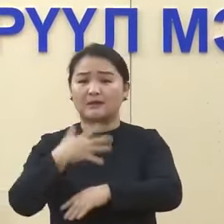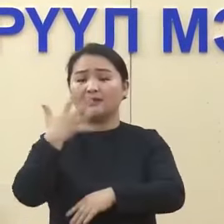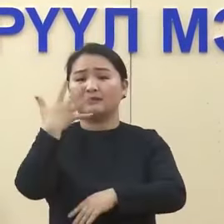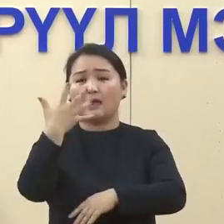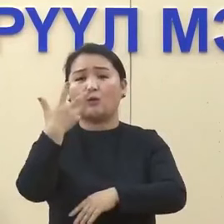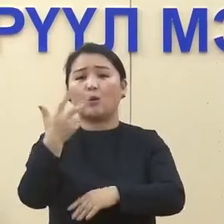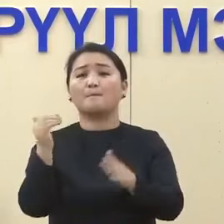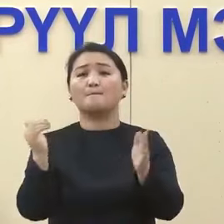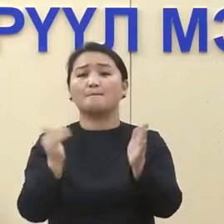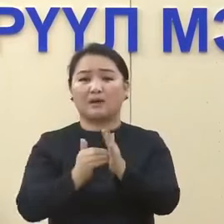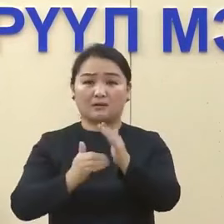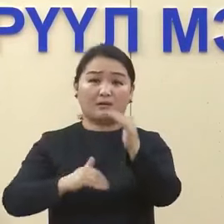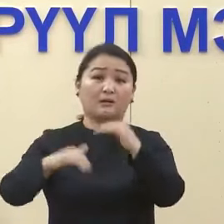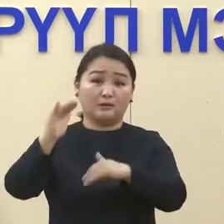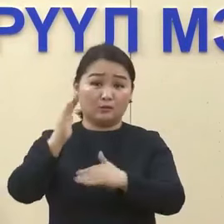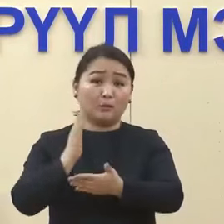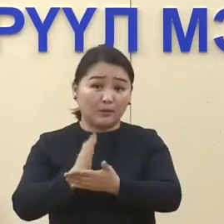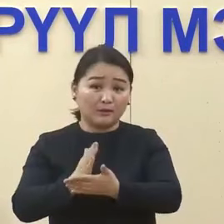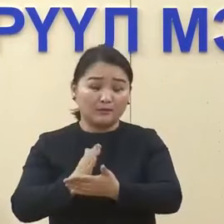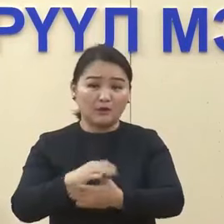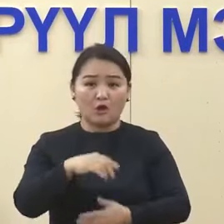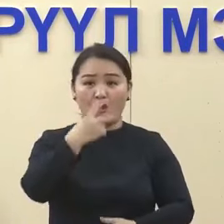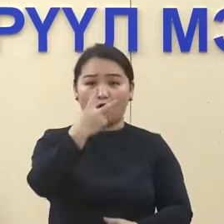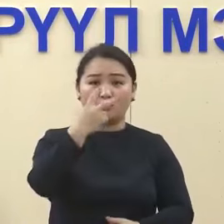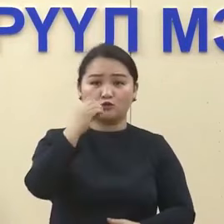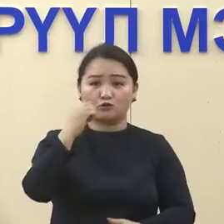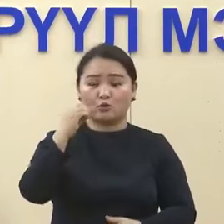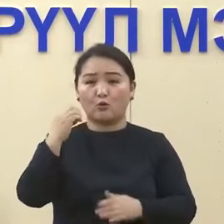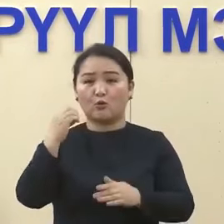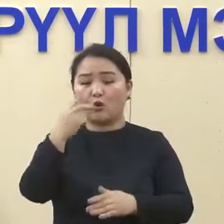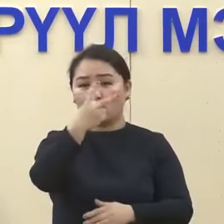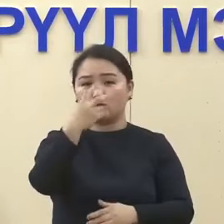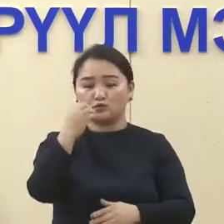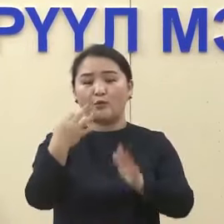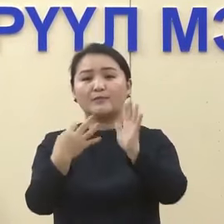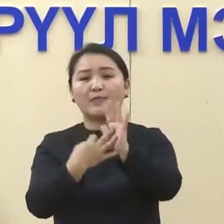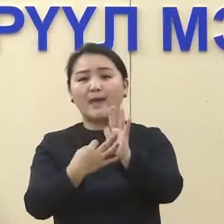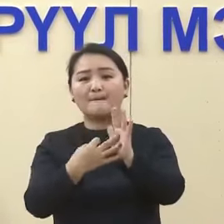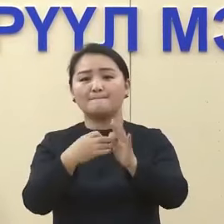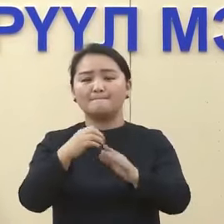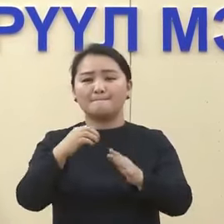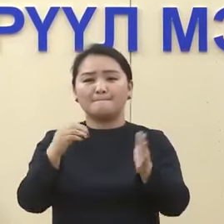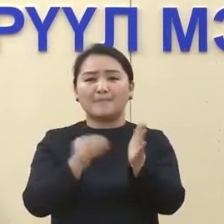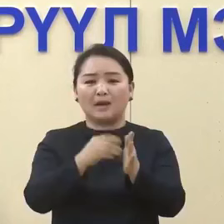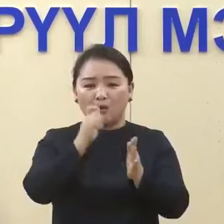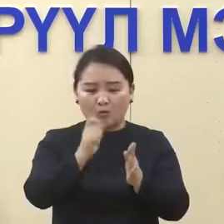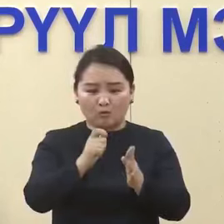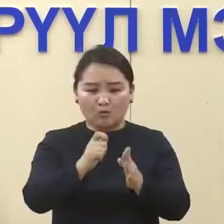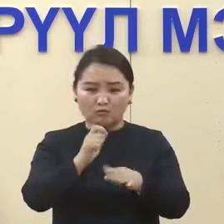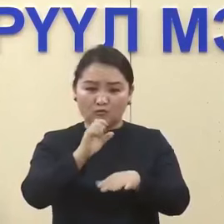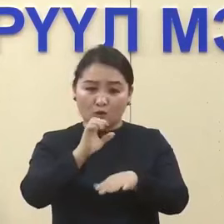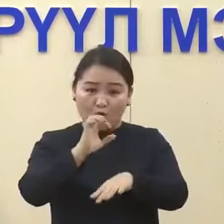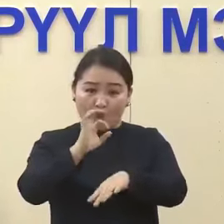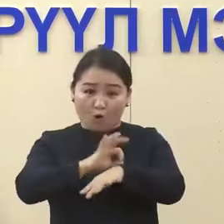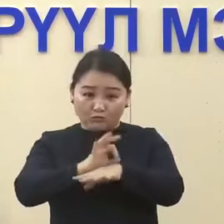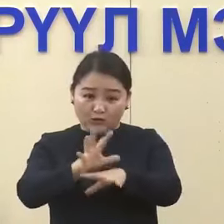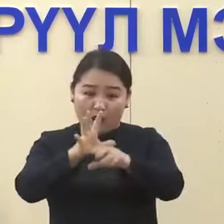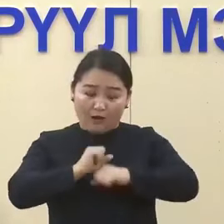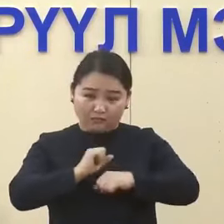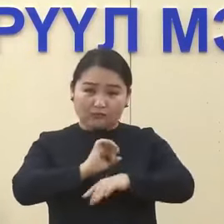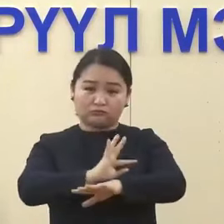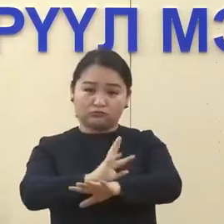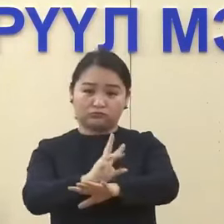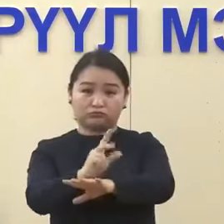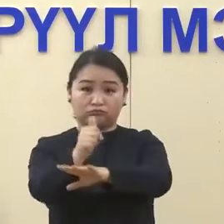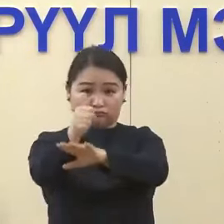53 мянга давсан байна. За мөн 208 мянган хүн халдварын улмаас эмчлүүлж эмнэлгээс бүрэн гарсан байна. За